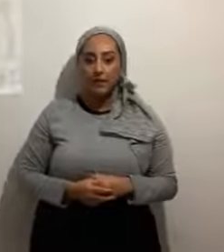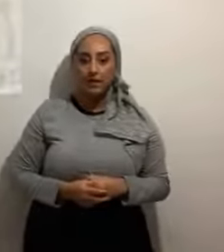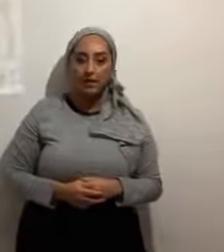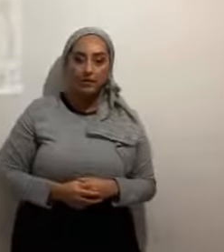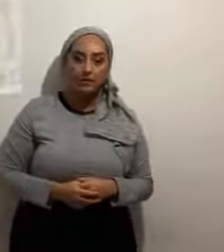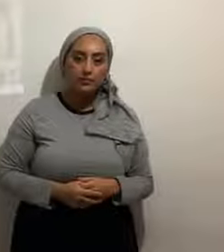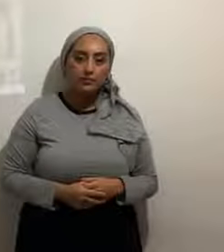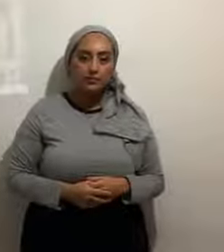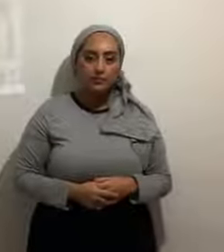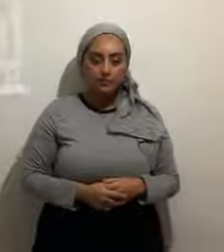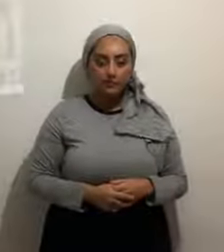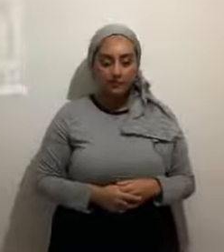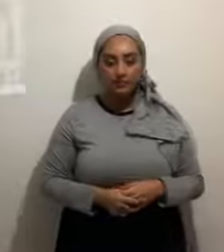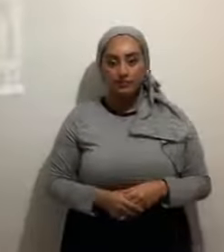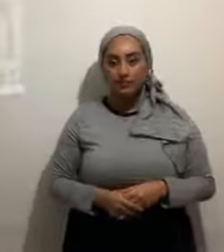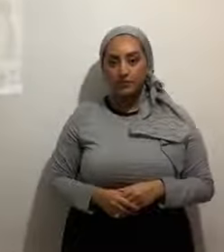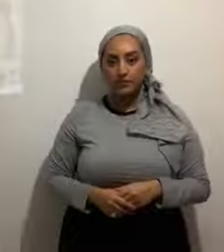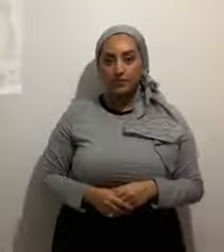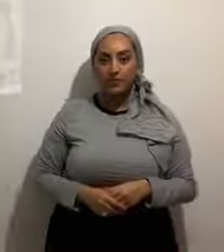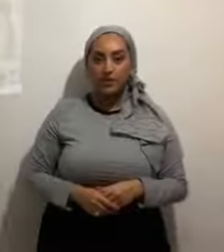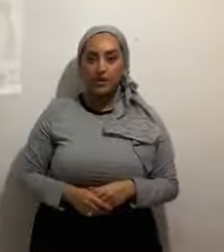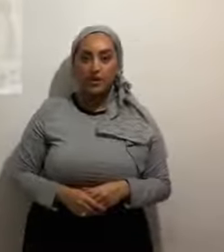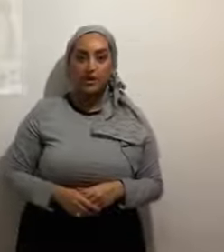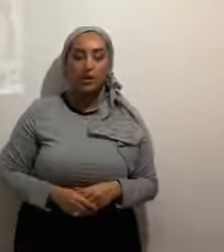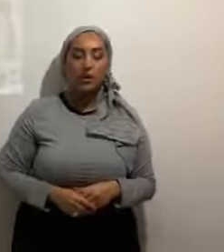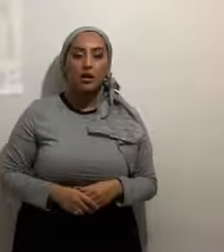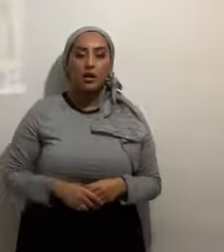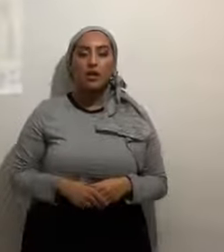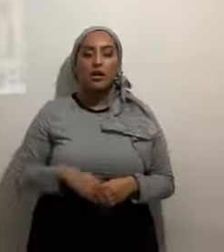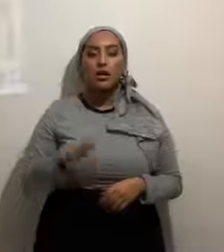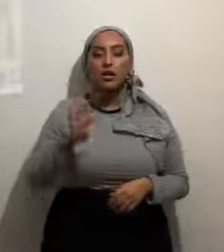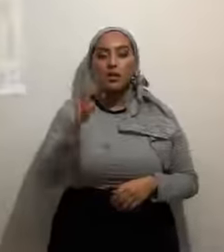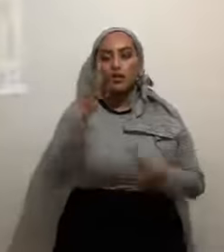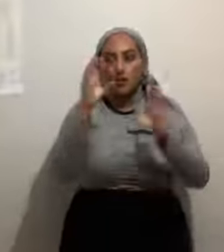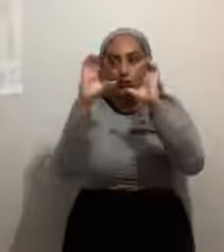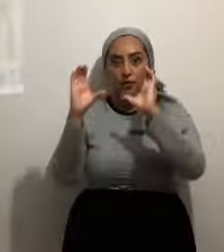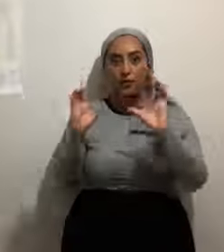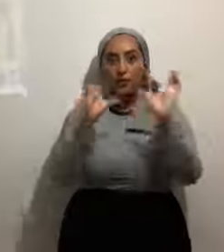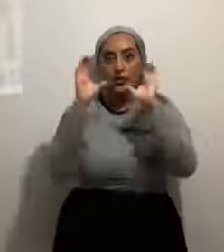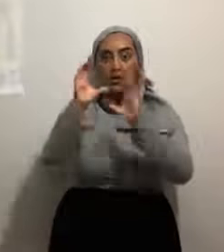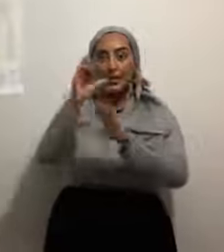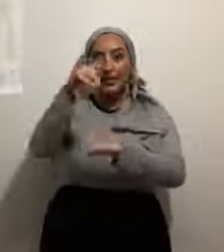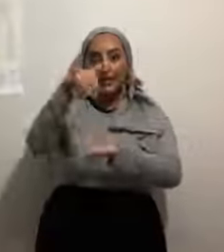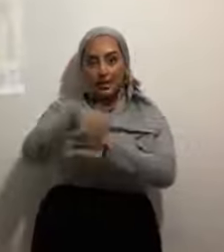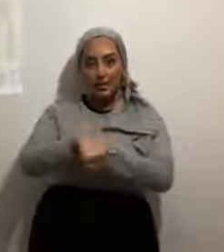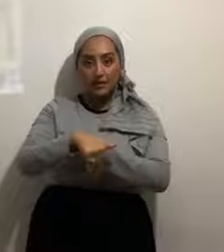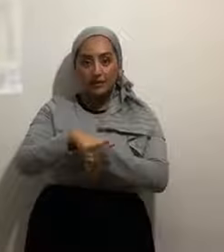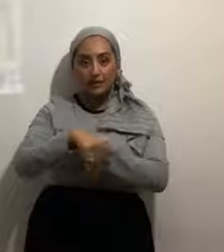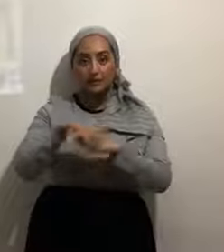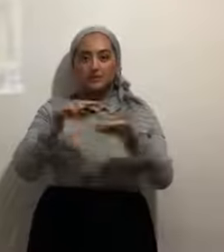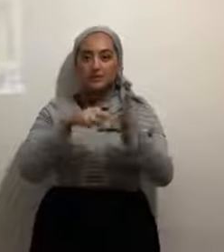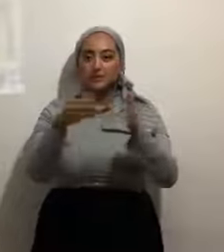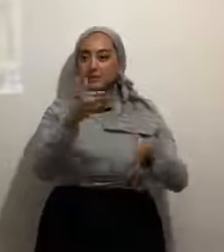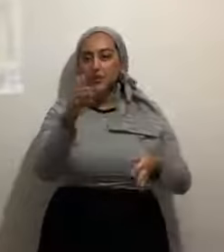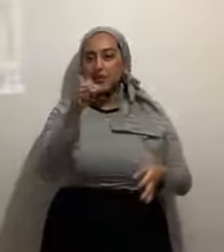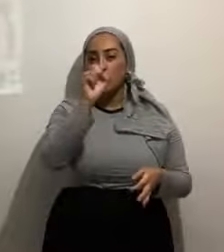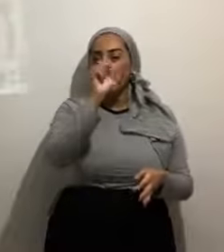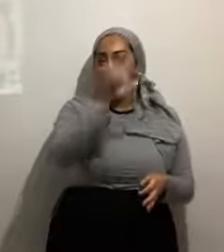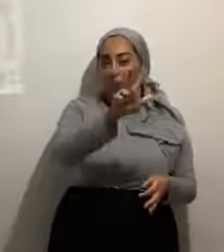así decirlo. Cuarta vigilia de la noche. Es entre las 3 y 6 de la